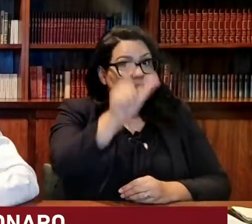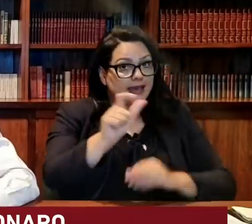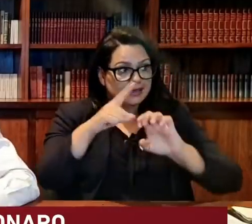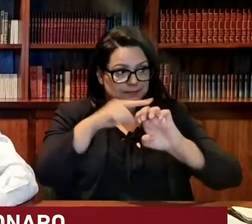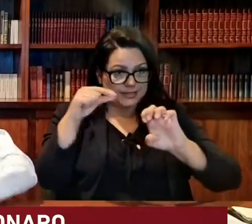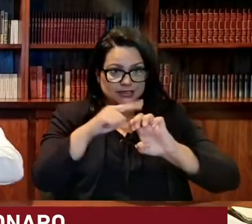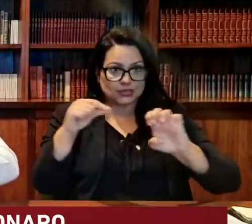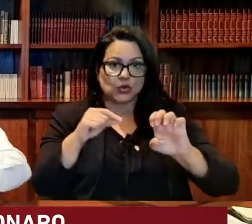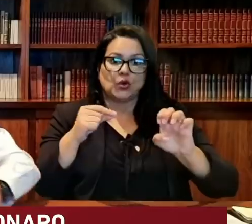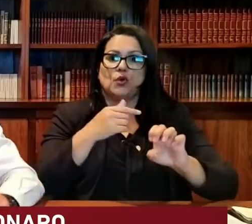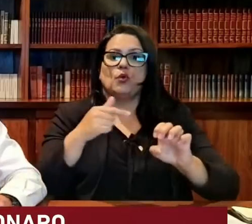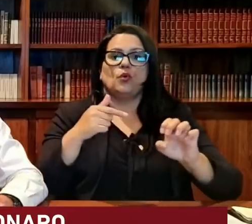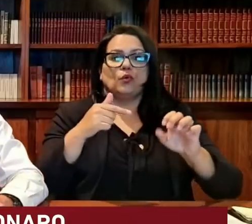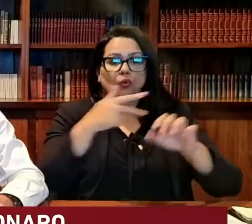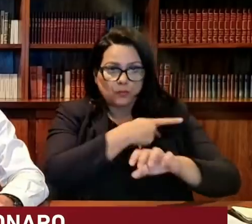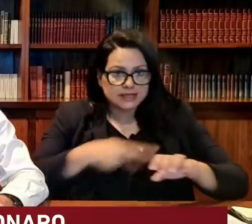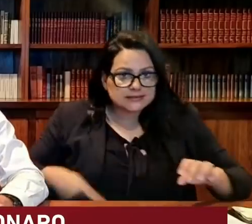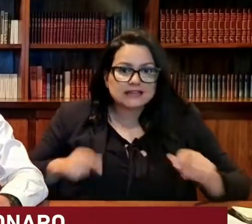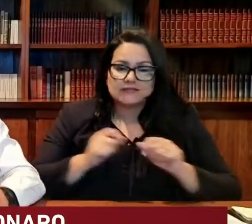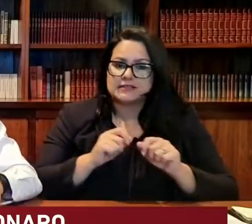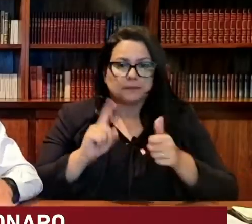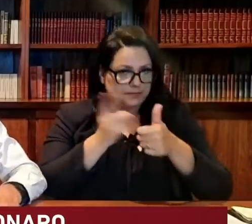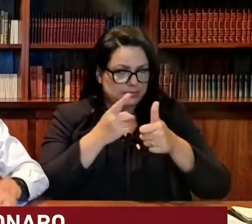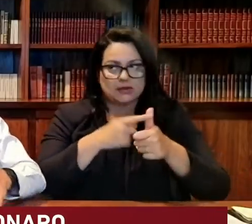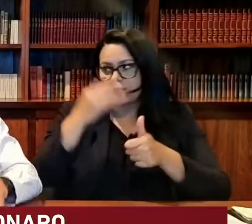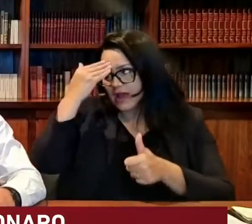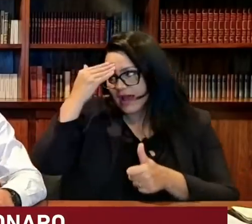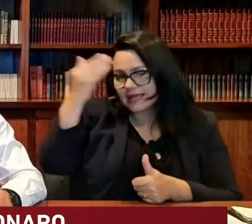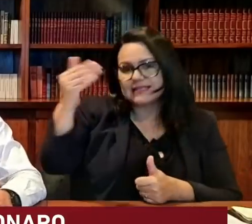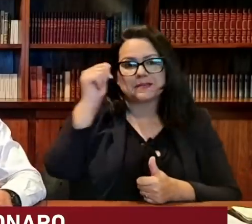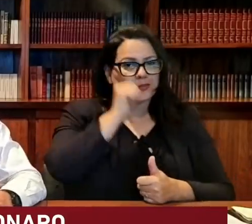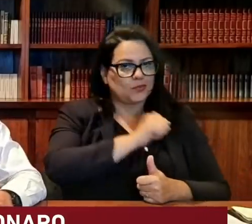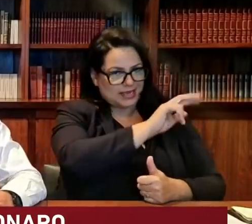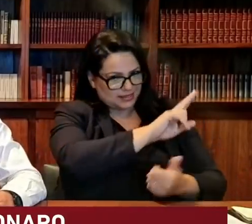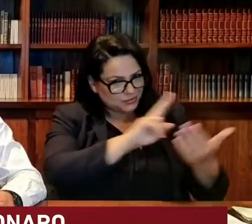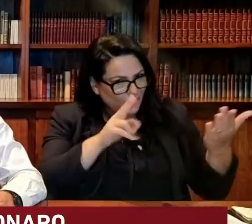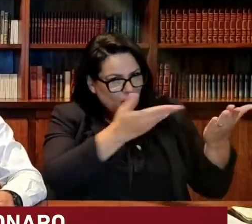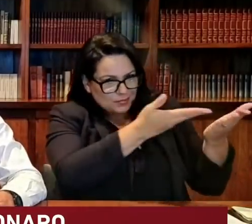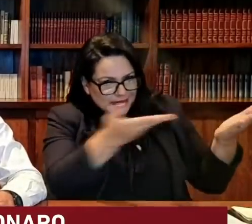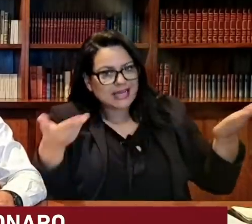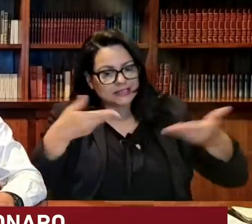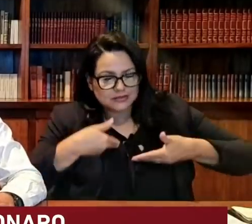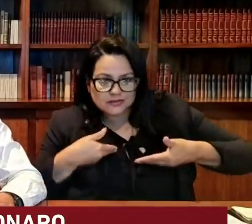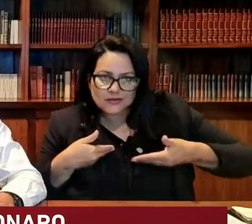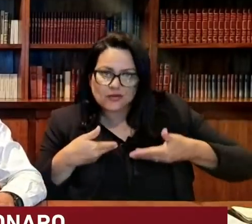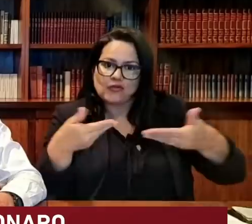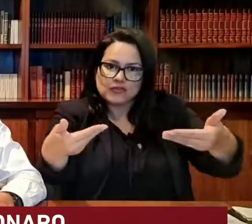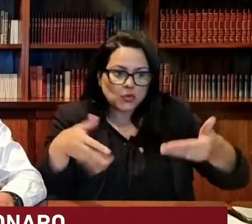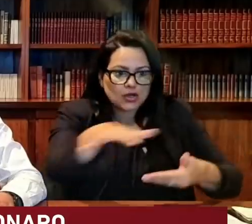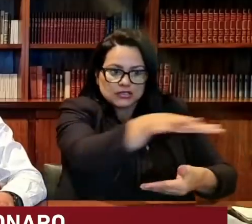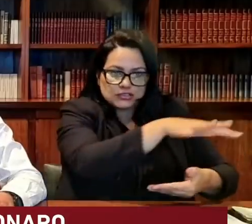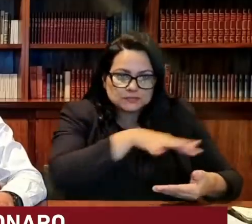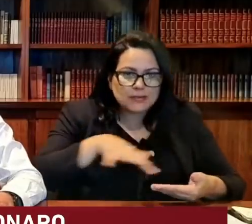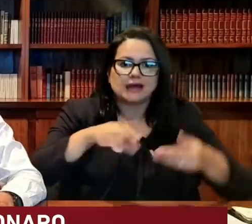governo está fazendo? O que vocês estão fazendo? Vim primeiro agradecer ao senhor em nome das mulheres pelo espaço que a gente está